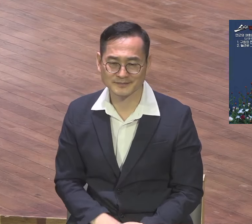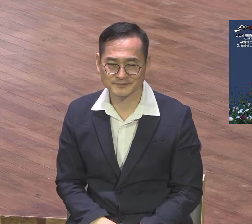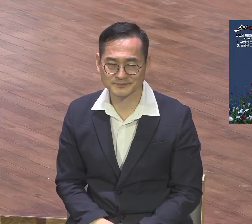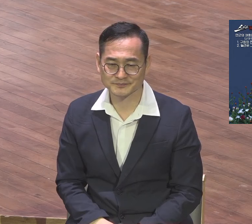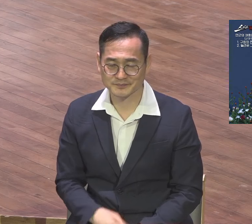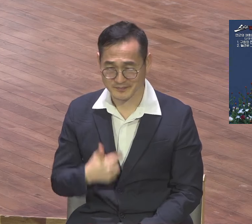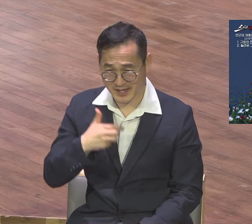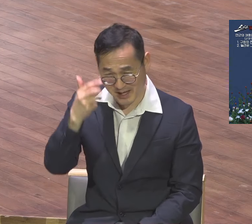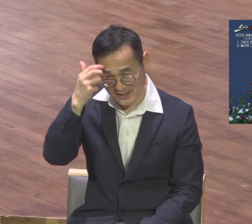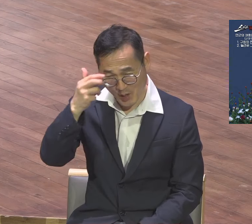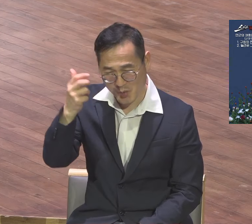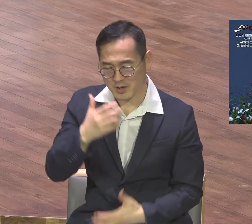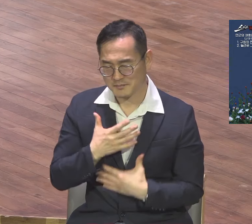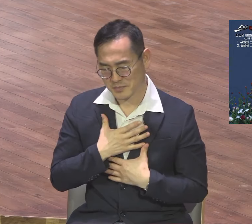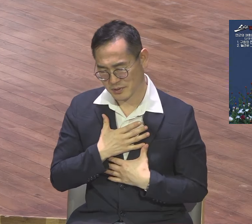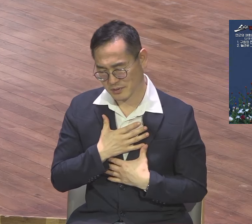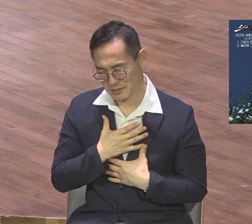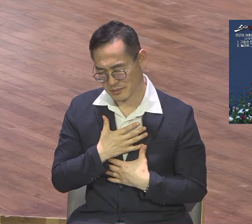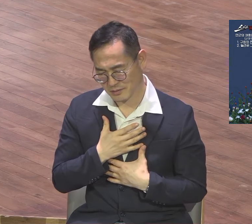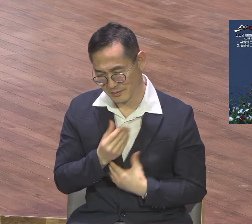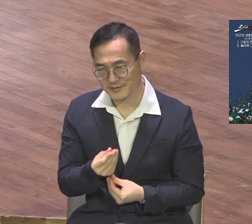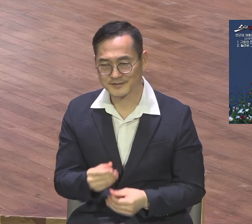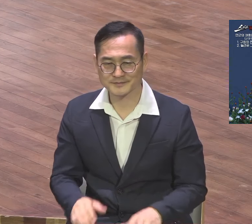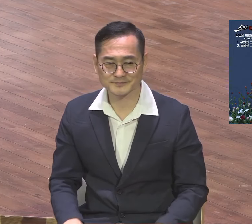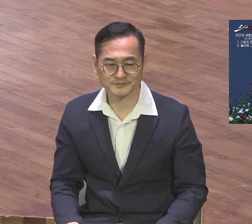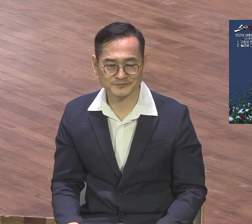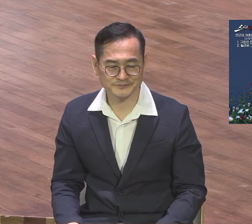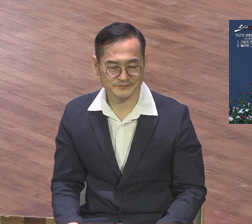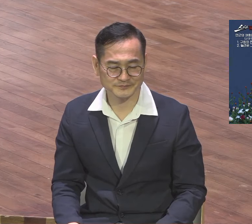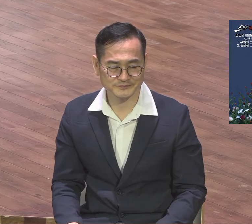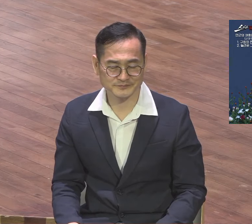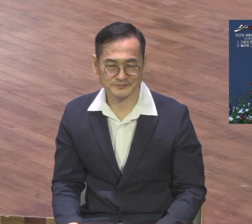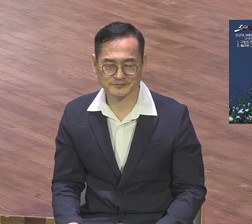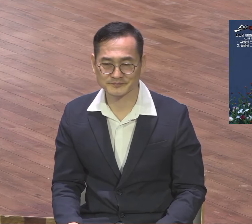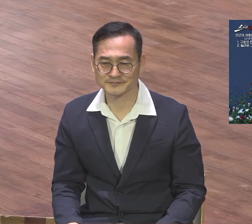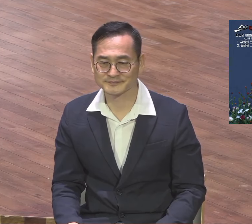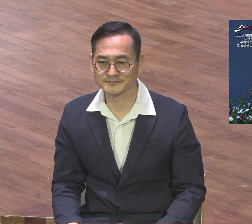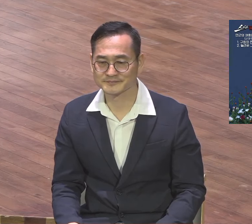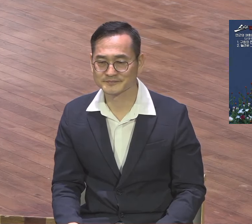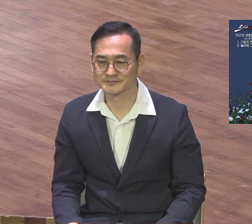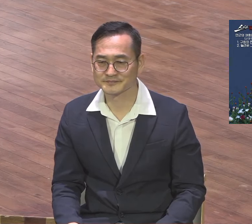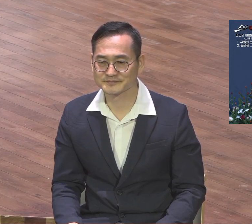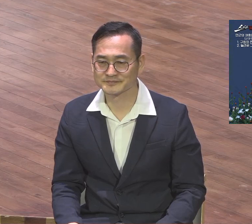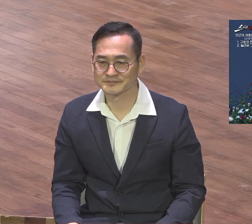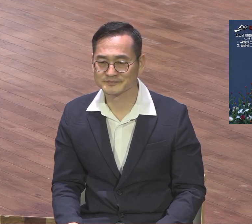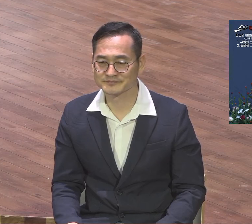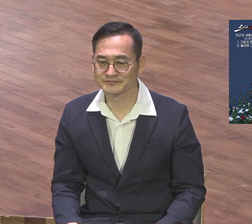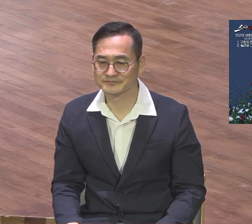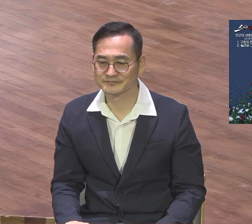평안해. 아멘. 내 영혼 평안해.